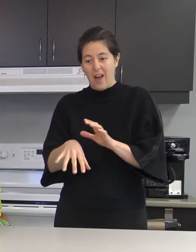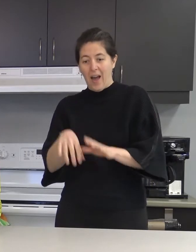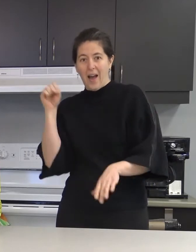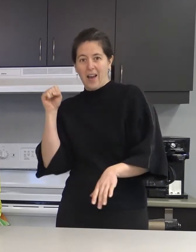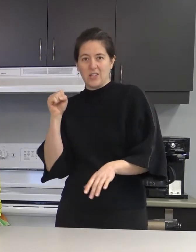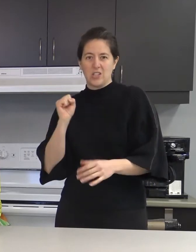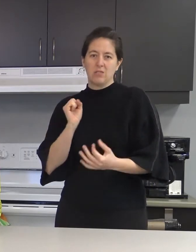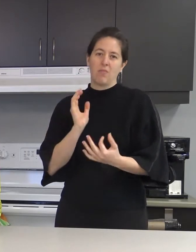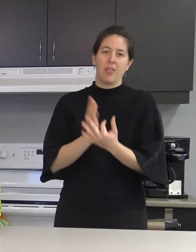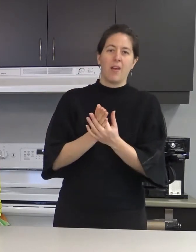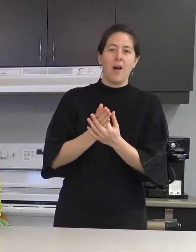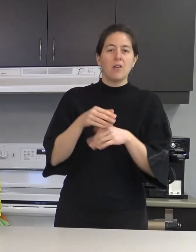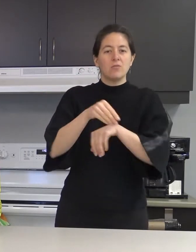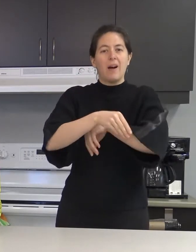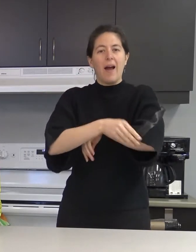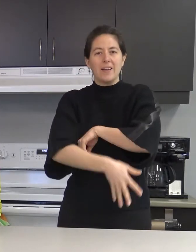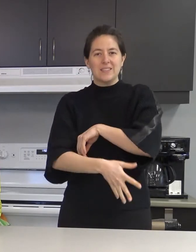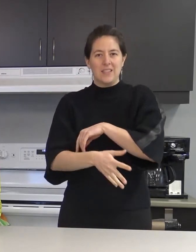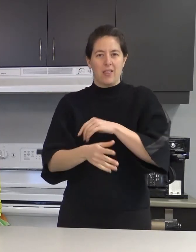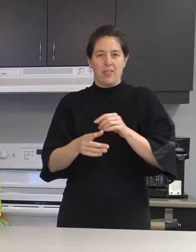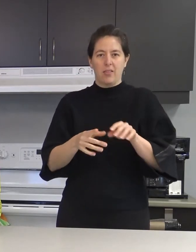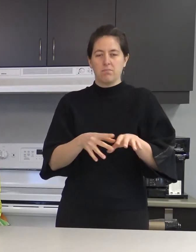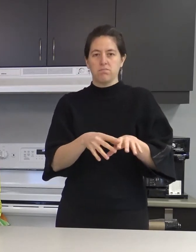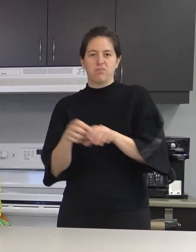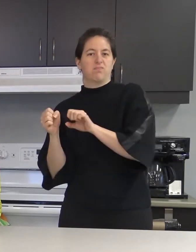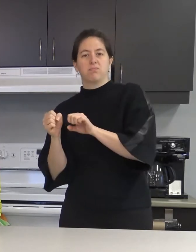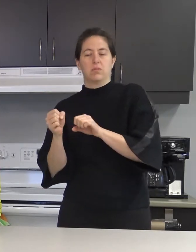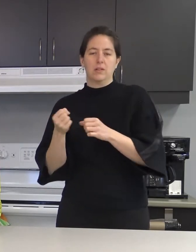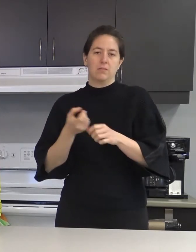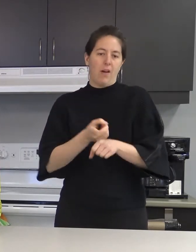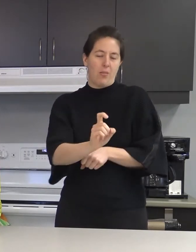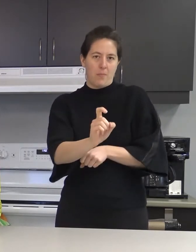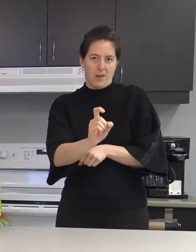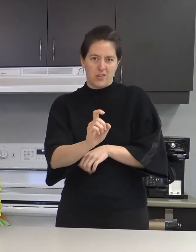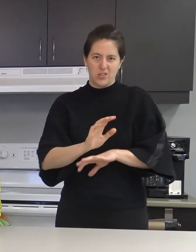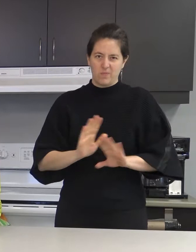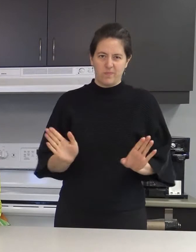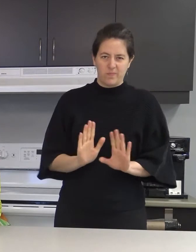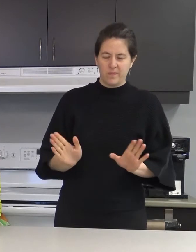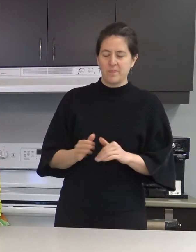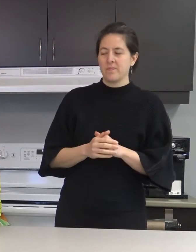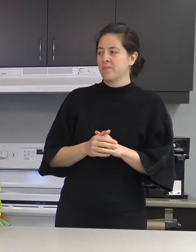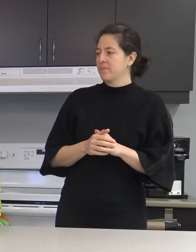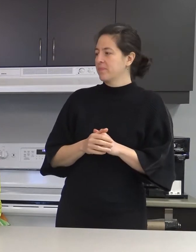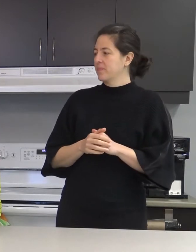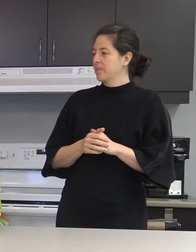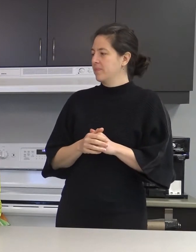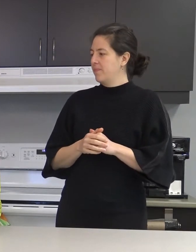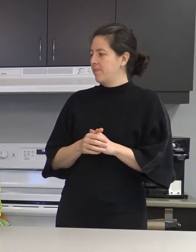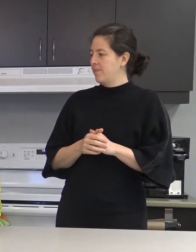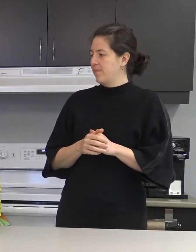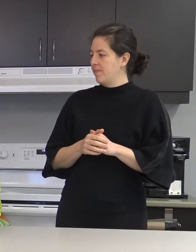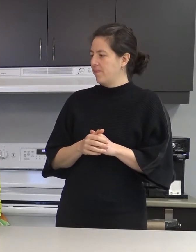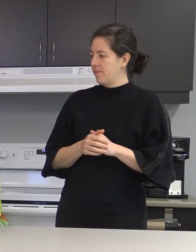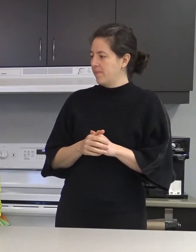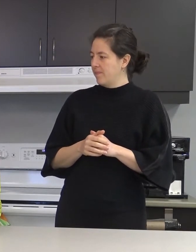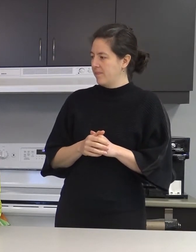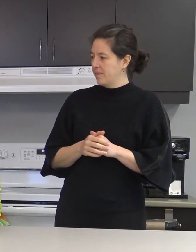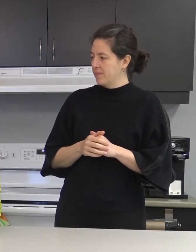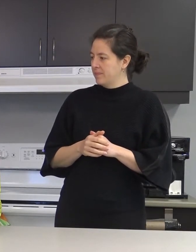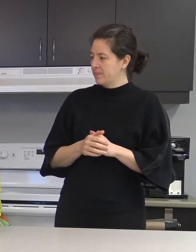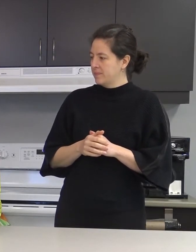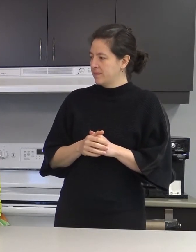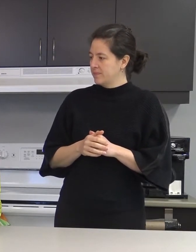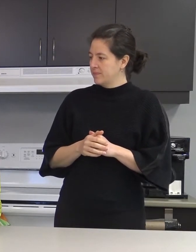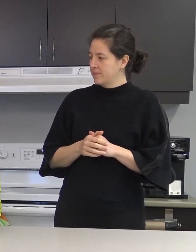va déranger les racines des autres plantes. Donc, dans le cas des laitues, je regarde, puis là, laquelle,